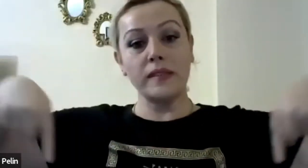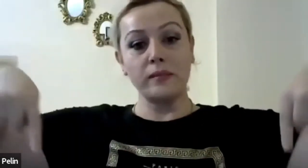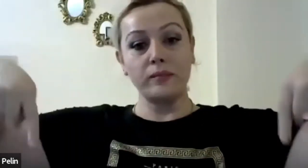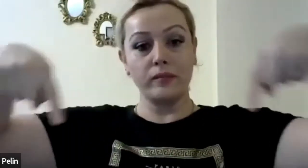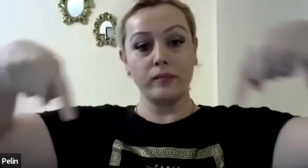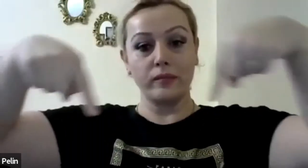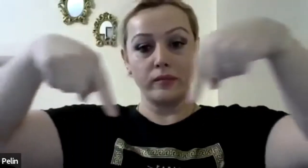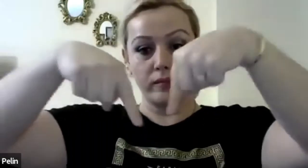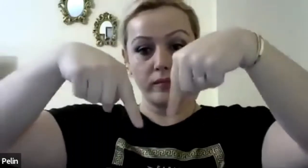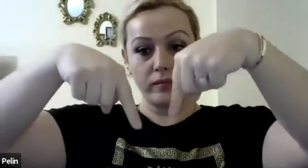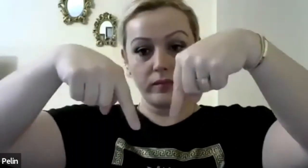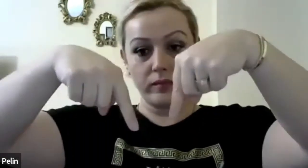Bizim.